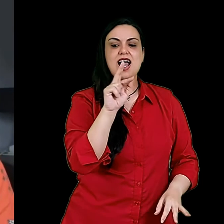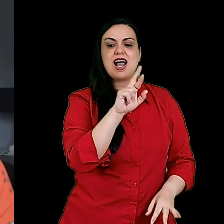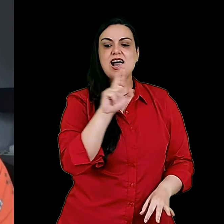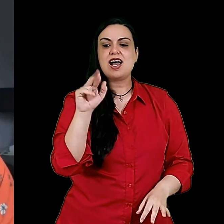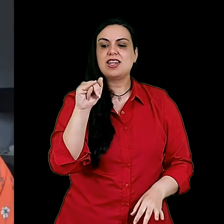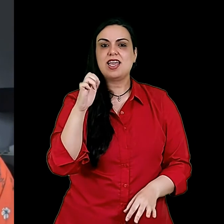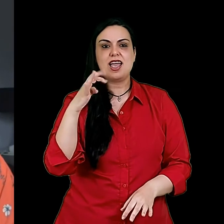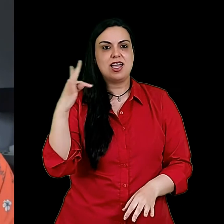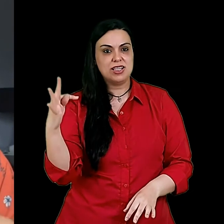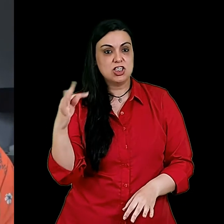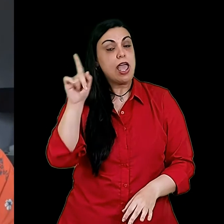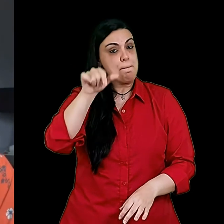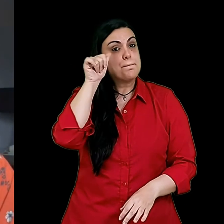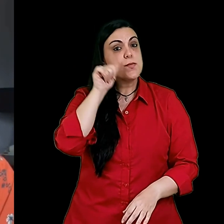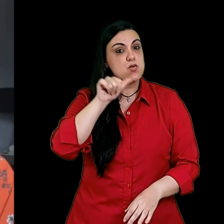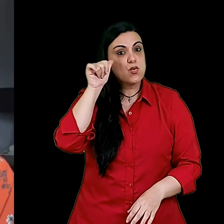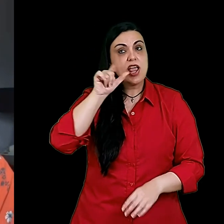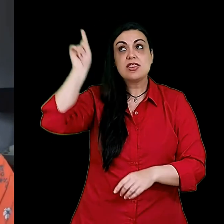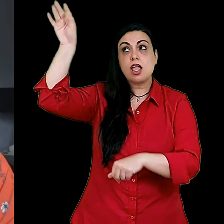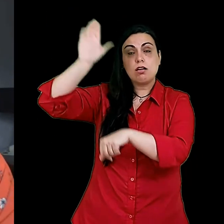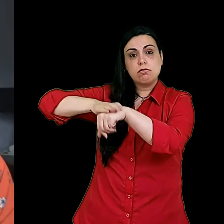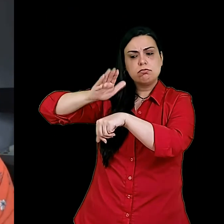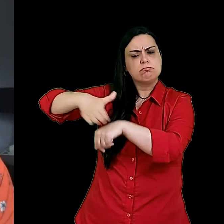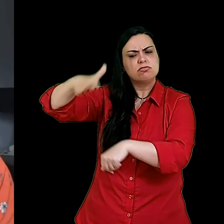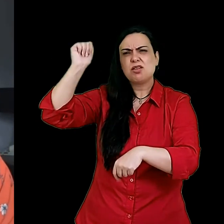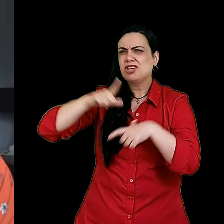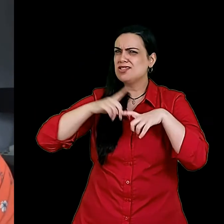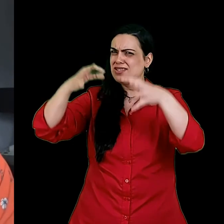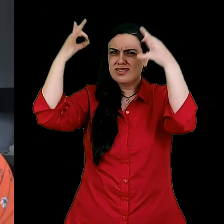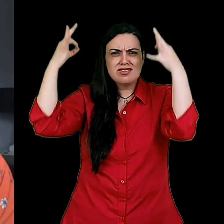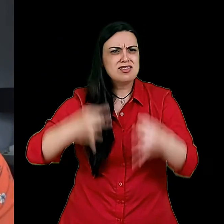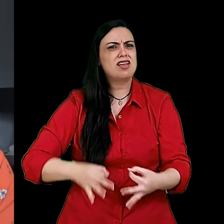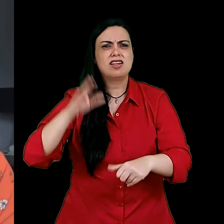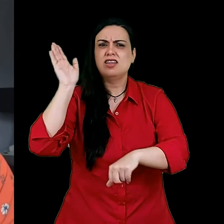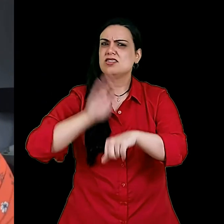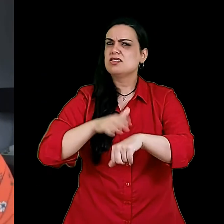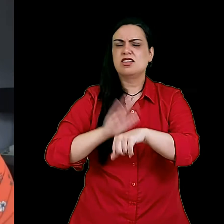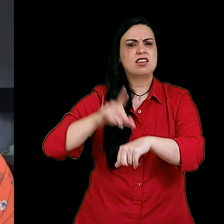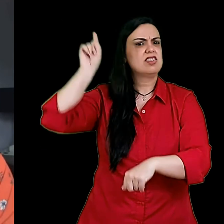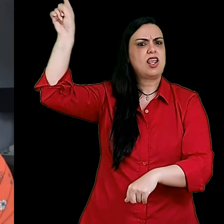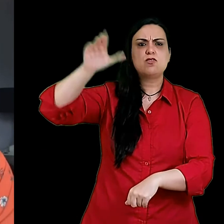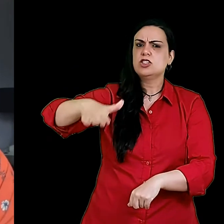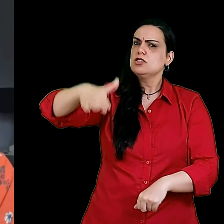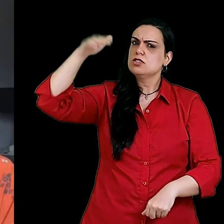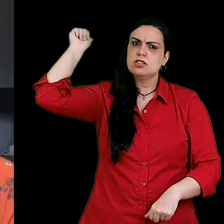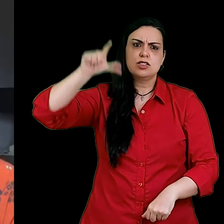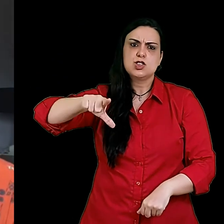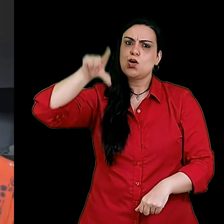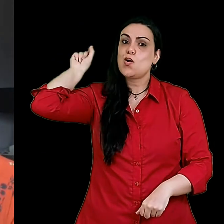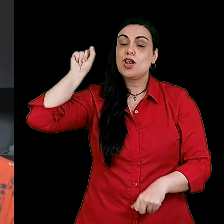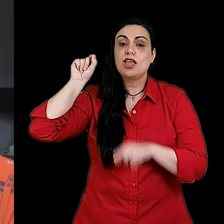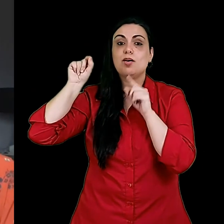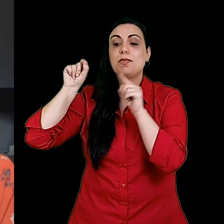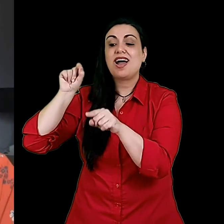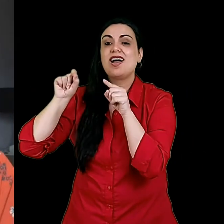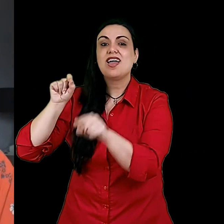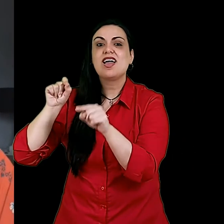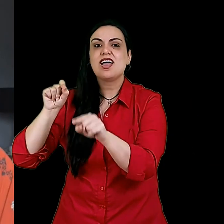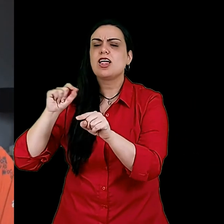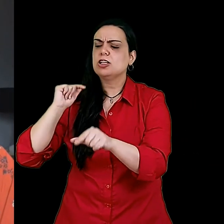quero abordar em principal. A Harriet, ela foi uma mulher que Deus levantou, e eu não tenho dúvida que foi o